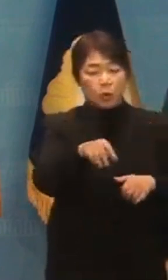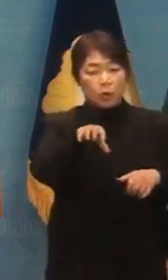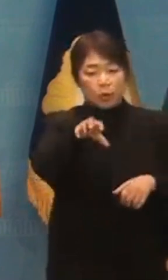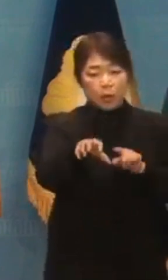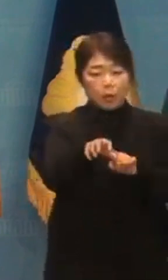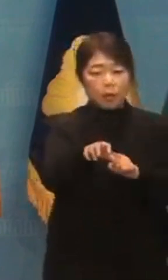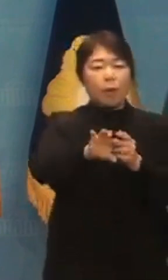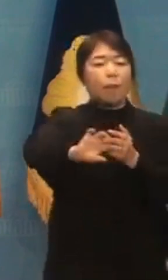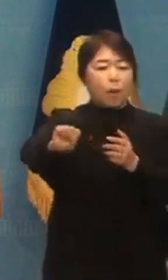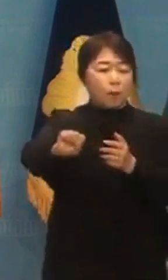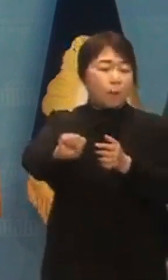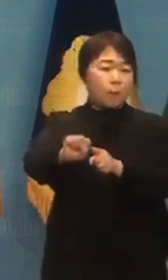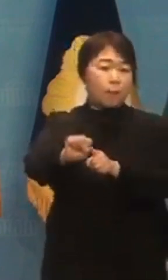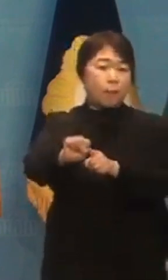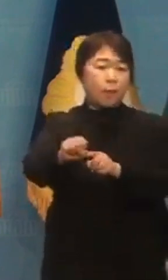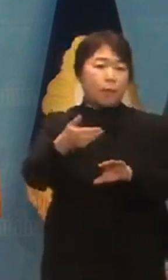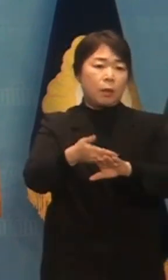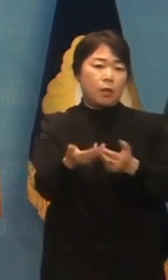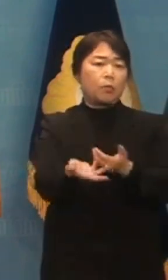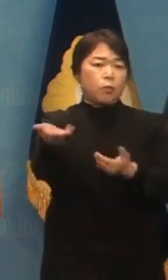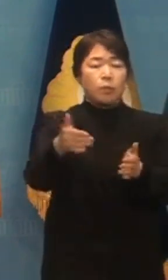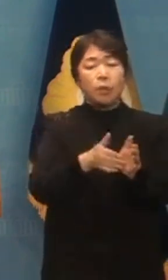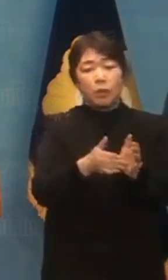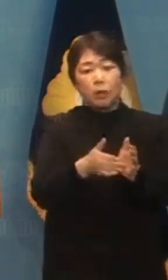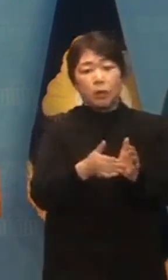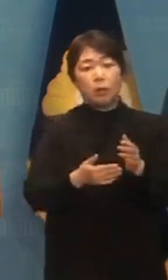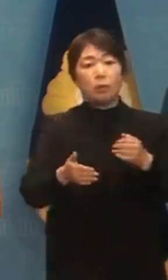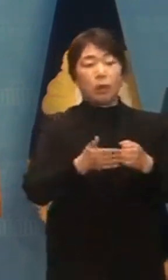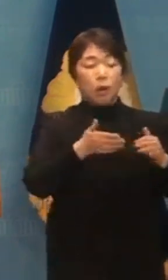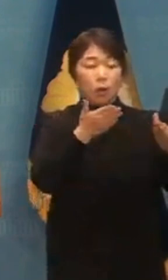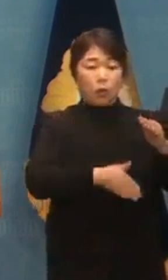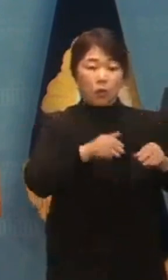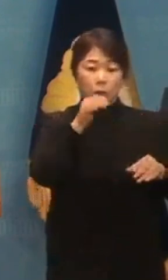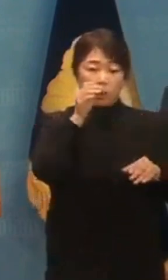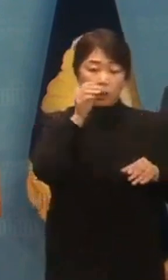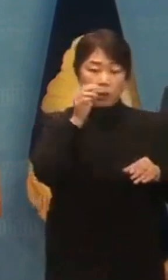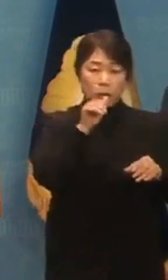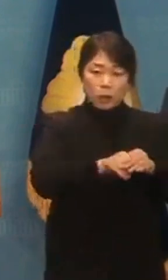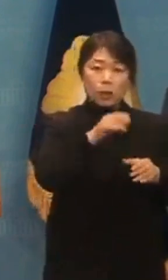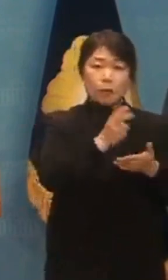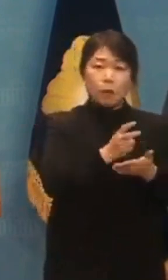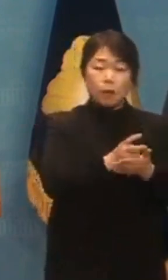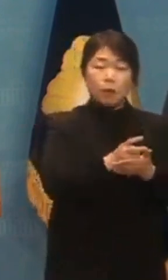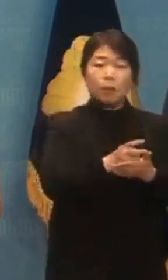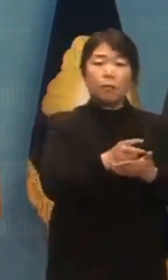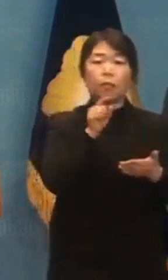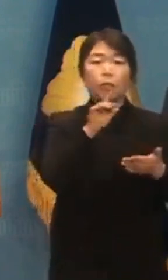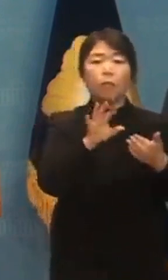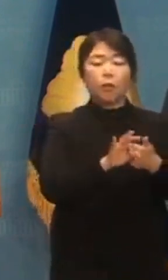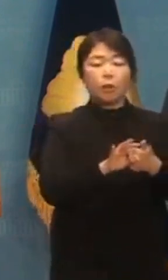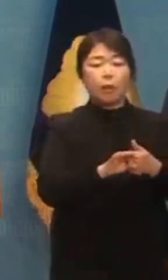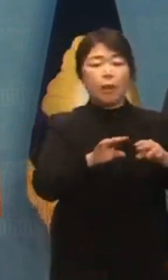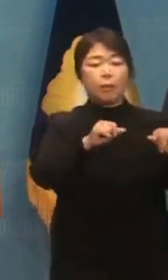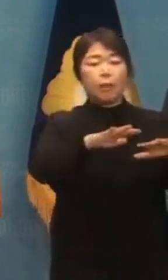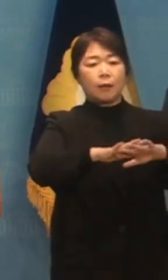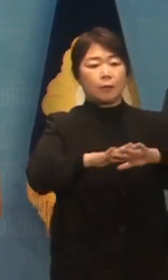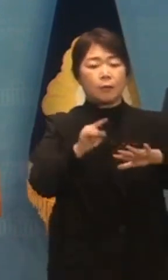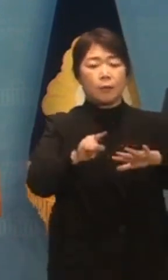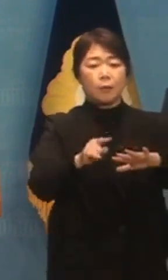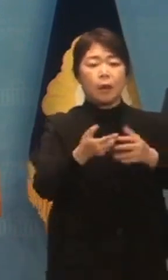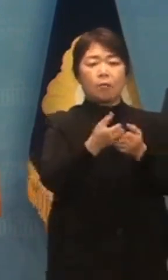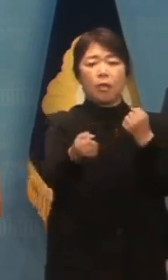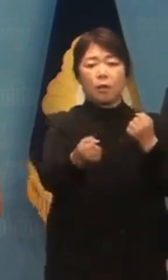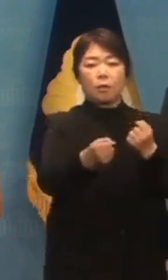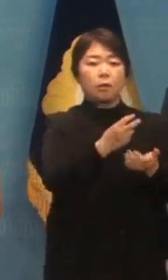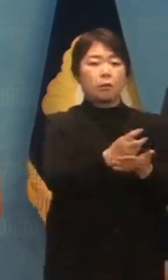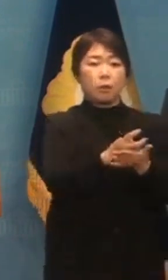바 있습니다. 공직선거법이 정하고 있는 하나의 지역 일부를 분할하는 것을